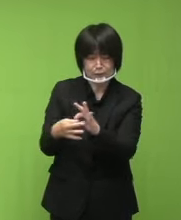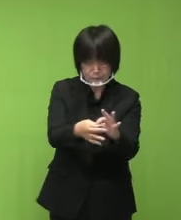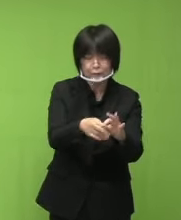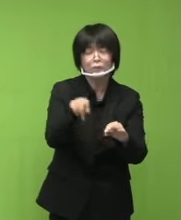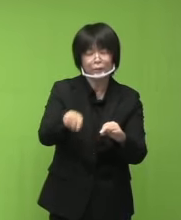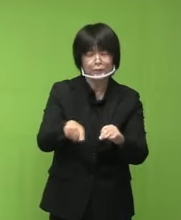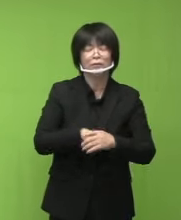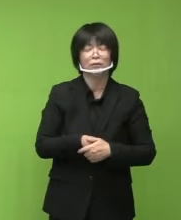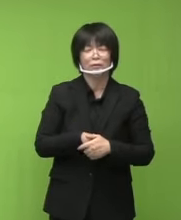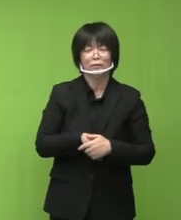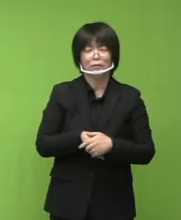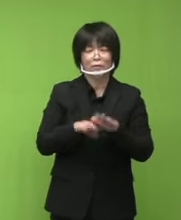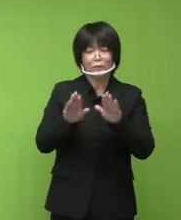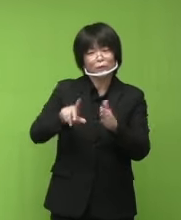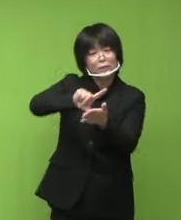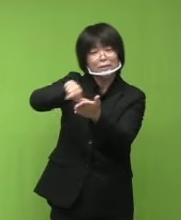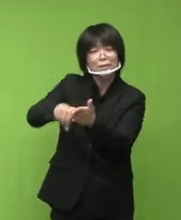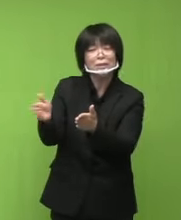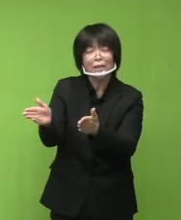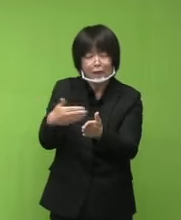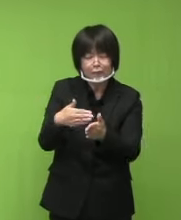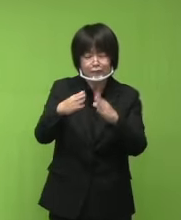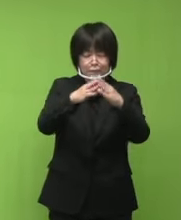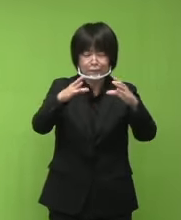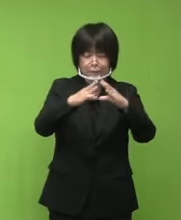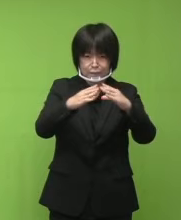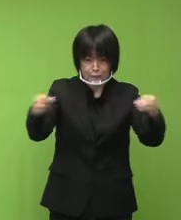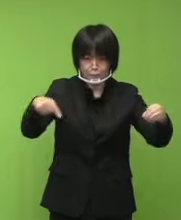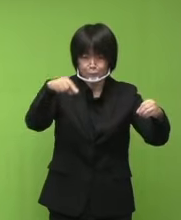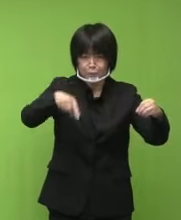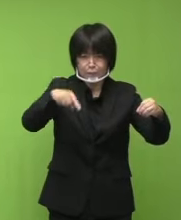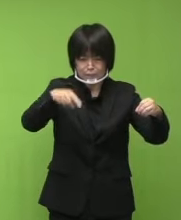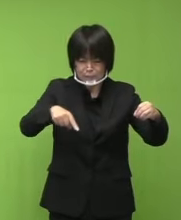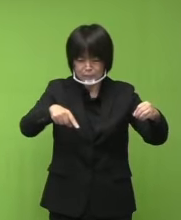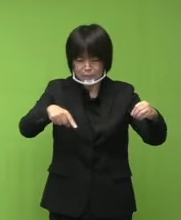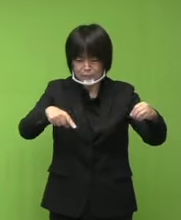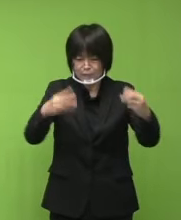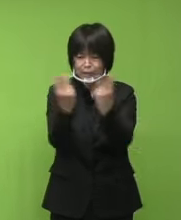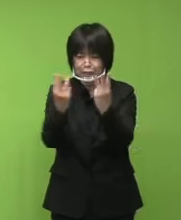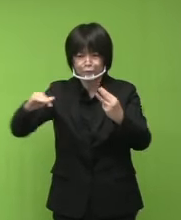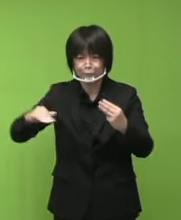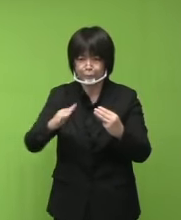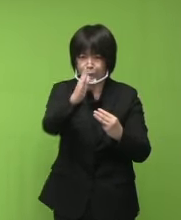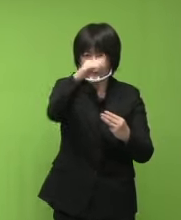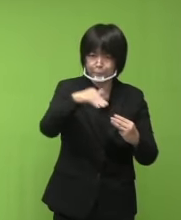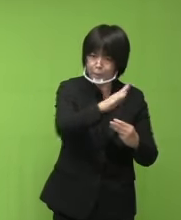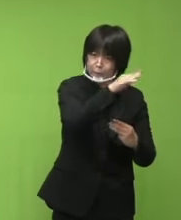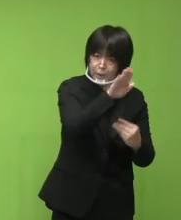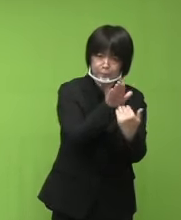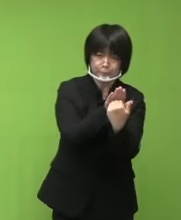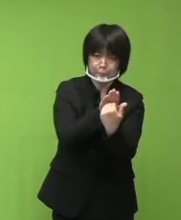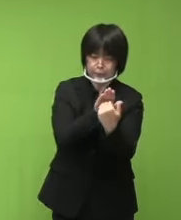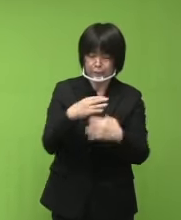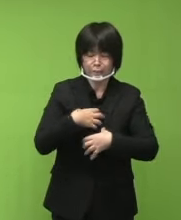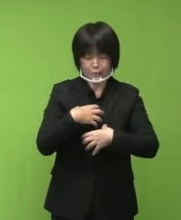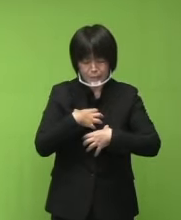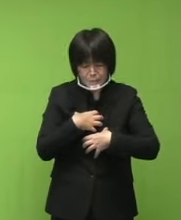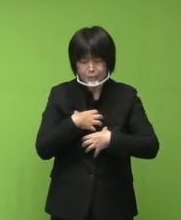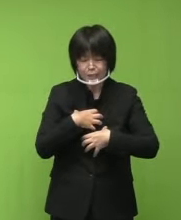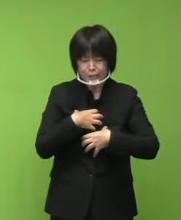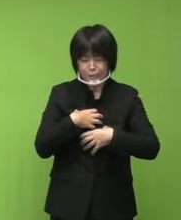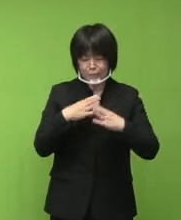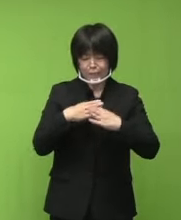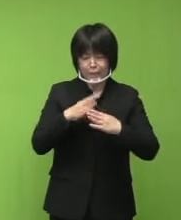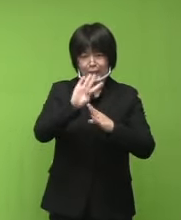。こうした地域をはじめ全国的にリバウンドを警戒する中、引き続き県境を越える移動